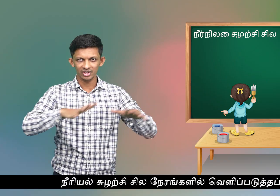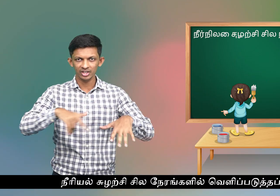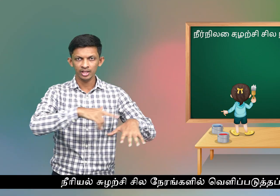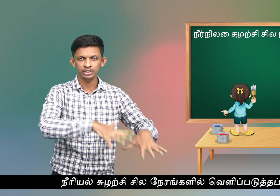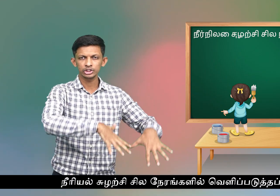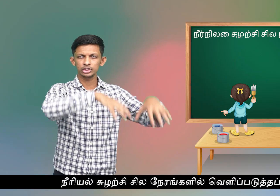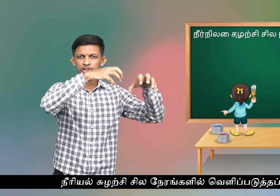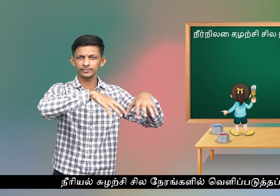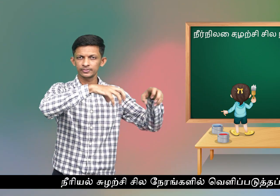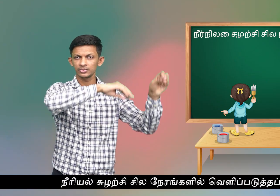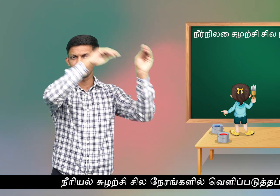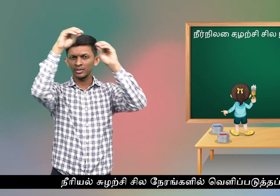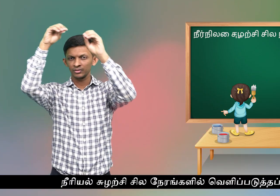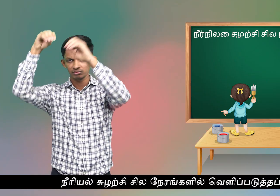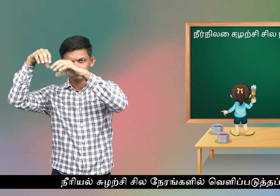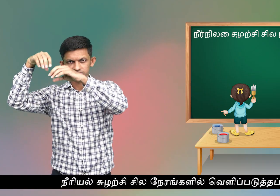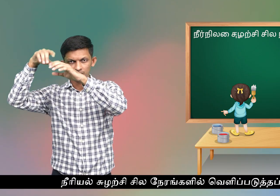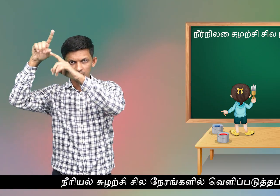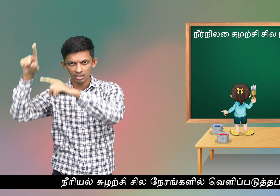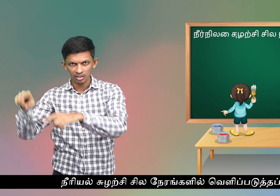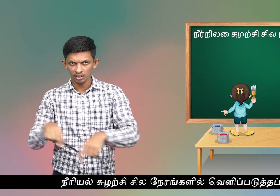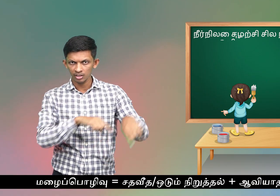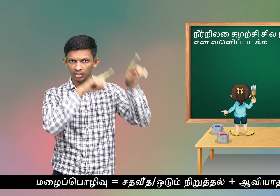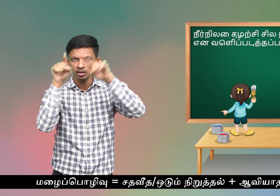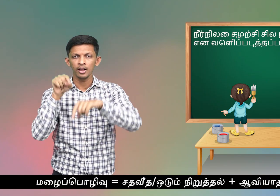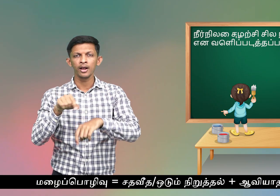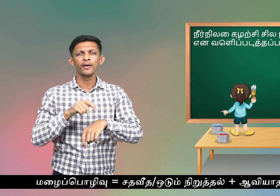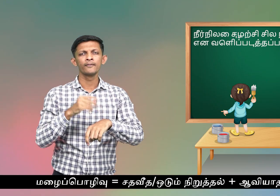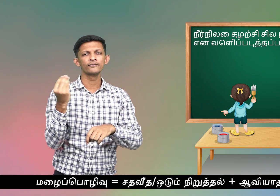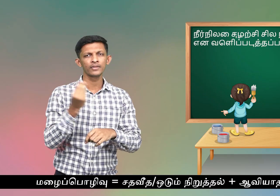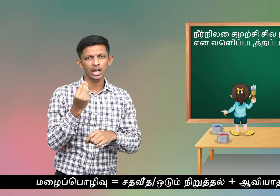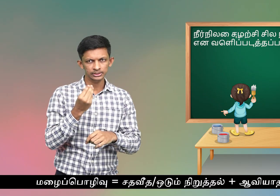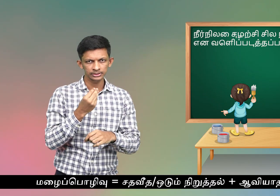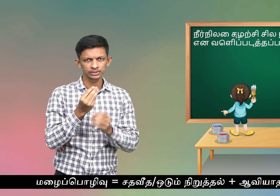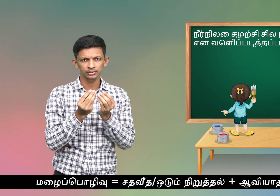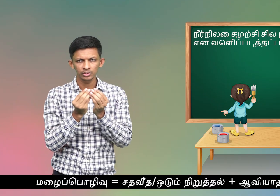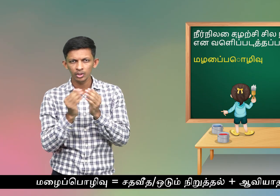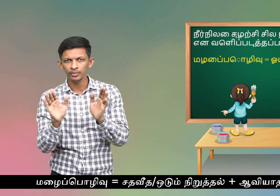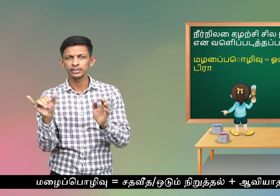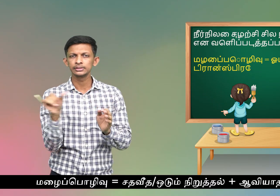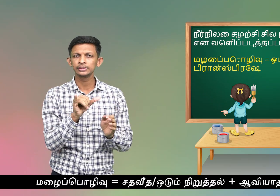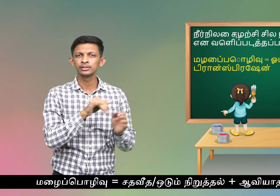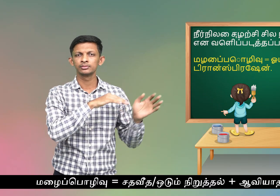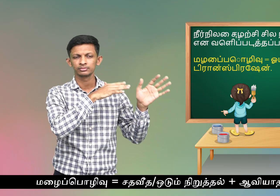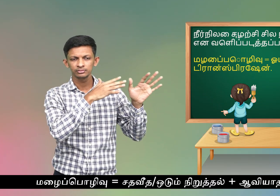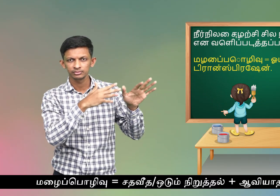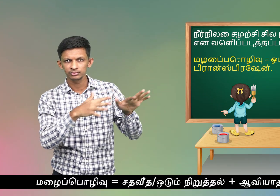நீரியல் சுழற்சி சில நேரங்களில் வெளிப்படுத்தப்படுகிறது. மழைப்பொழிவு ஈடு, சதவீத வகுத்தல், ஓடும்